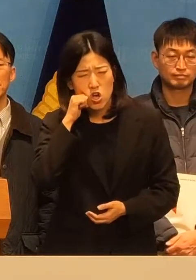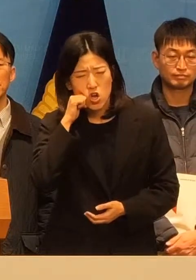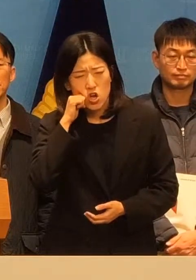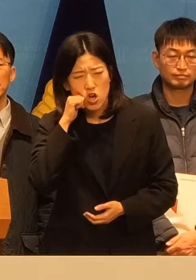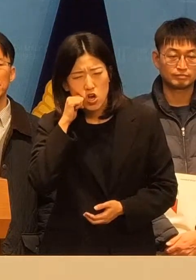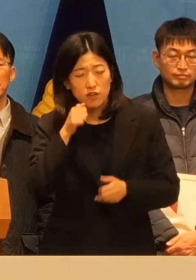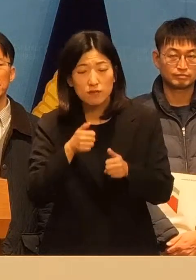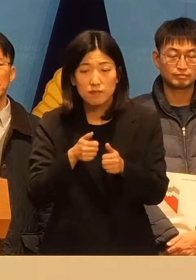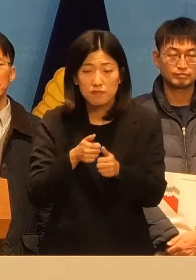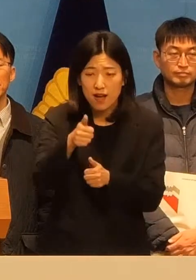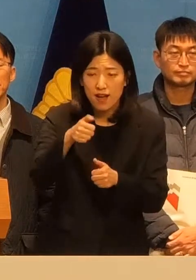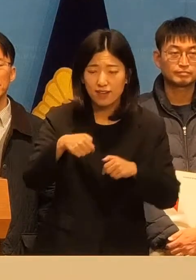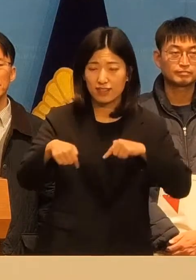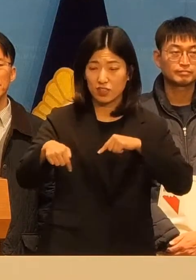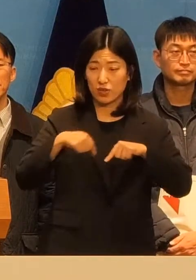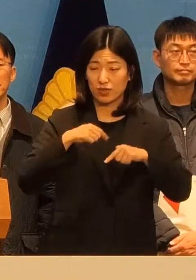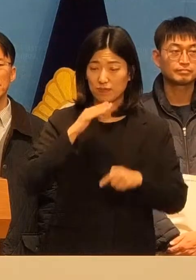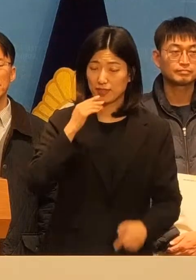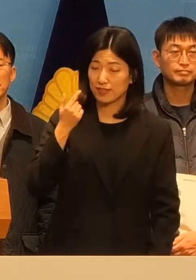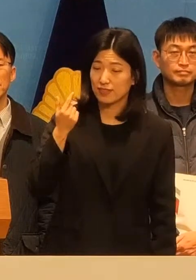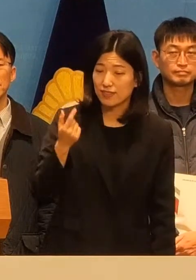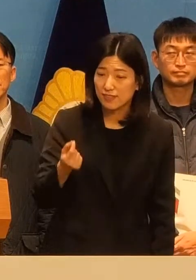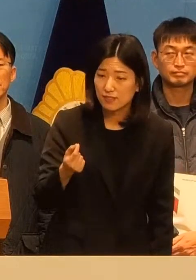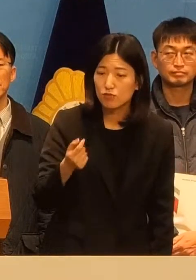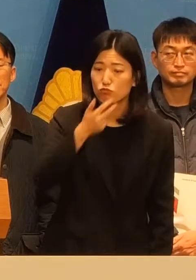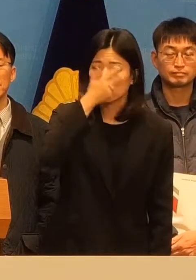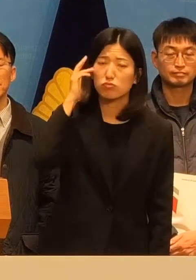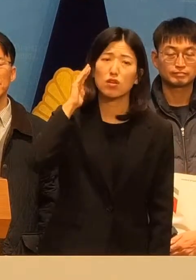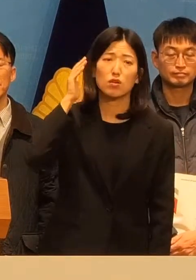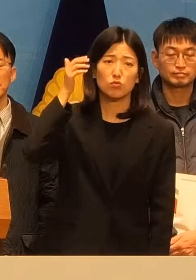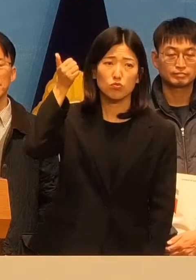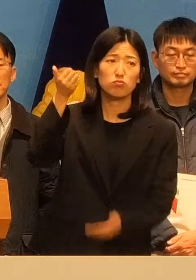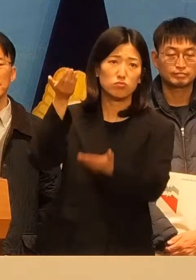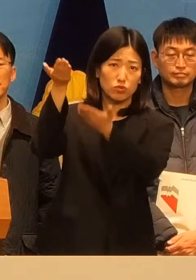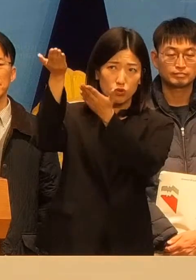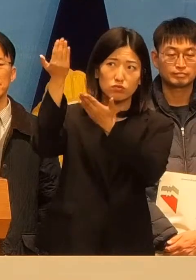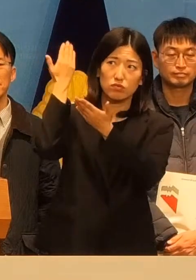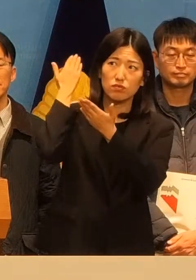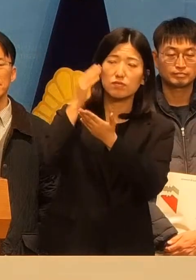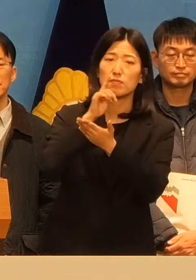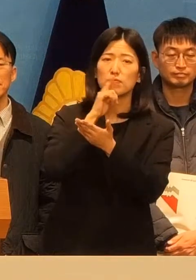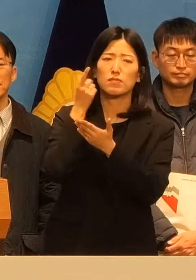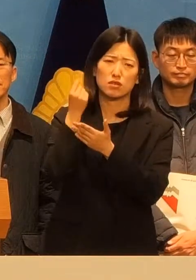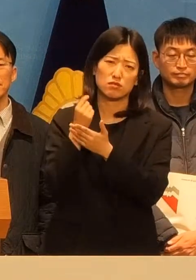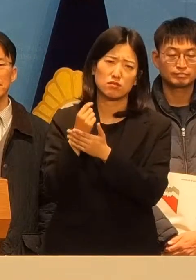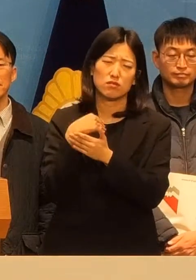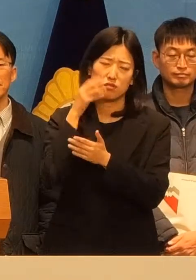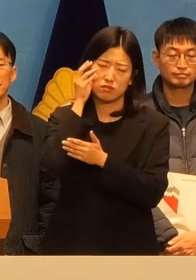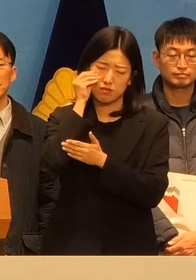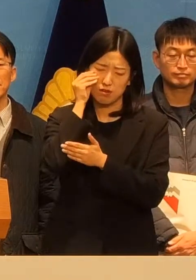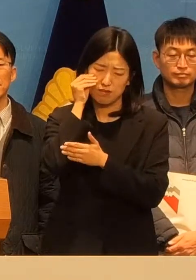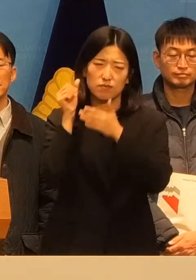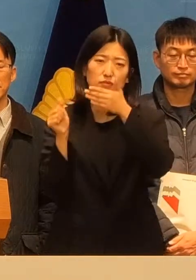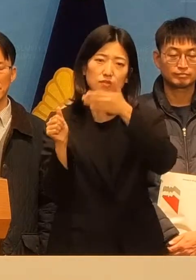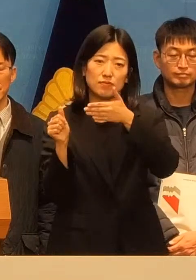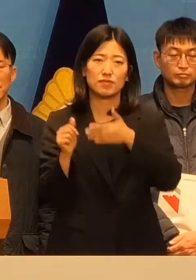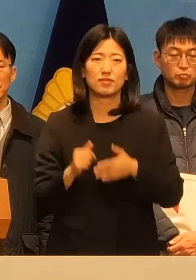하는 일이다 라고 말씀하신 이재명 대통령께 다시 한번 간절히